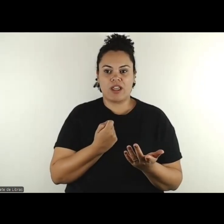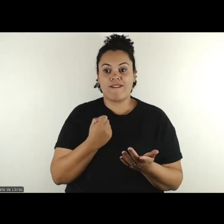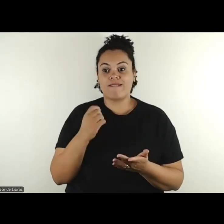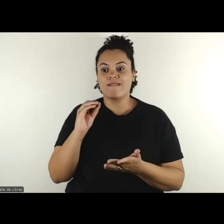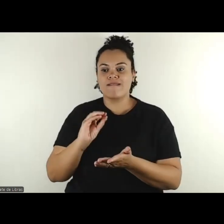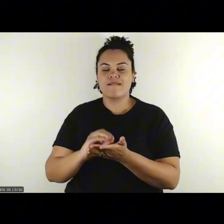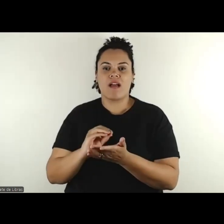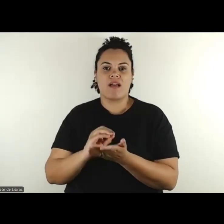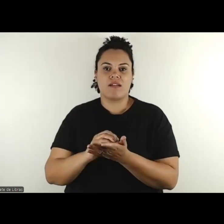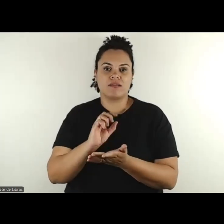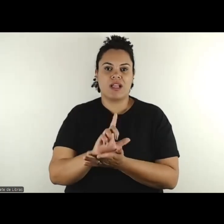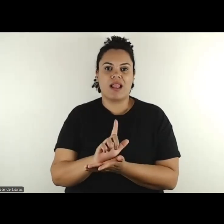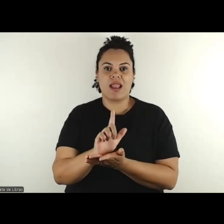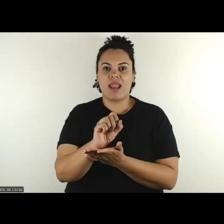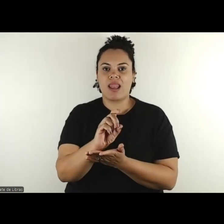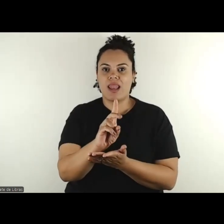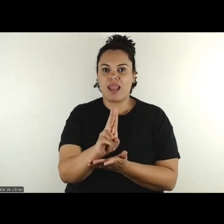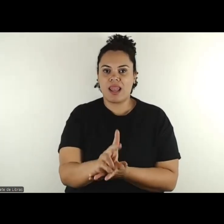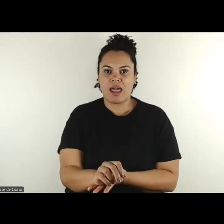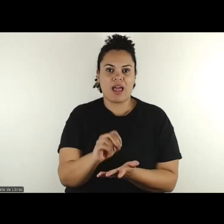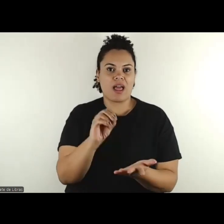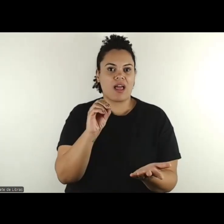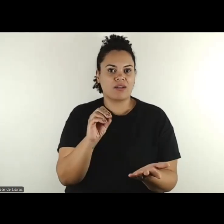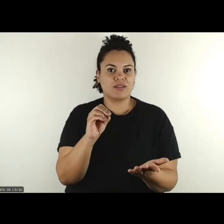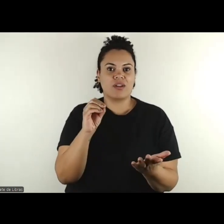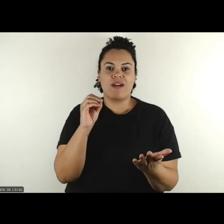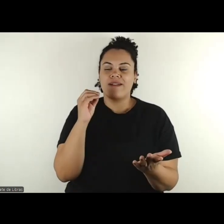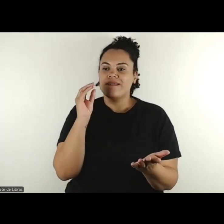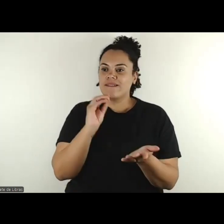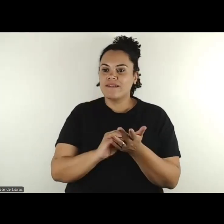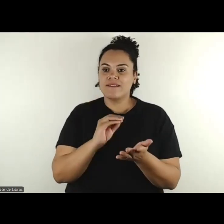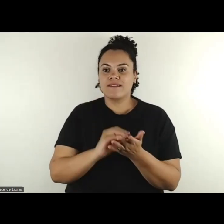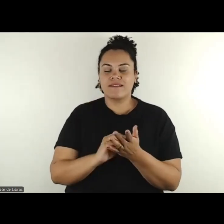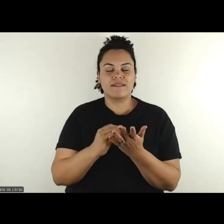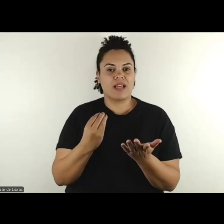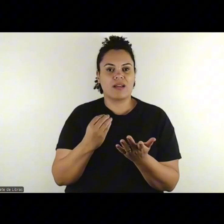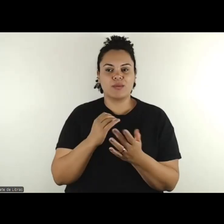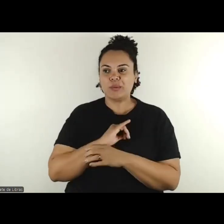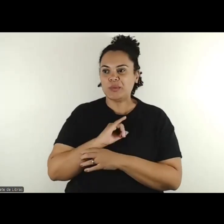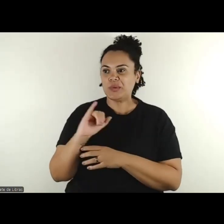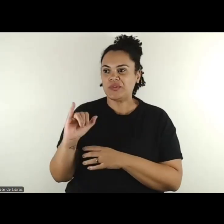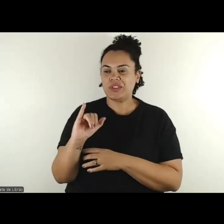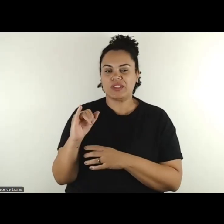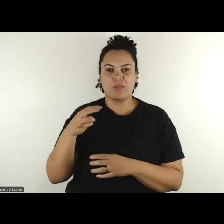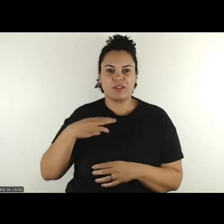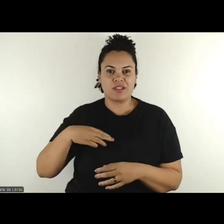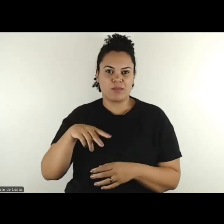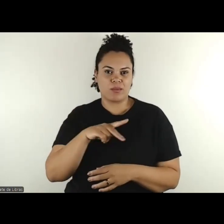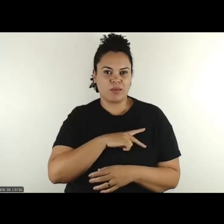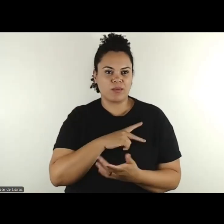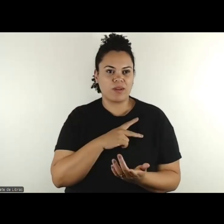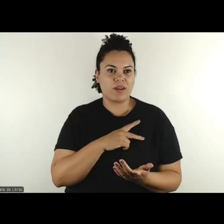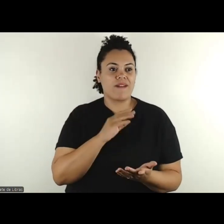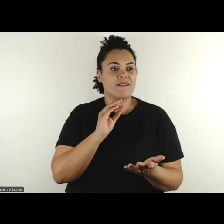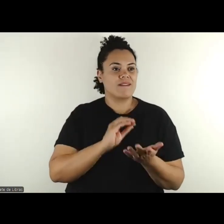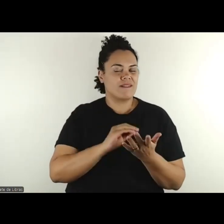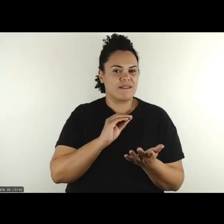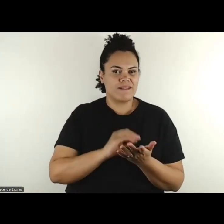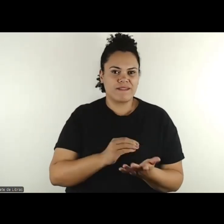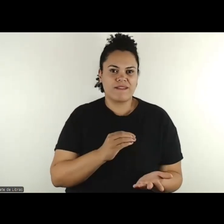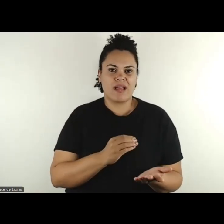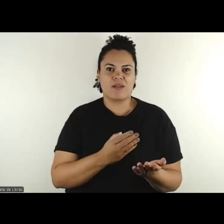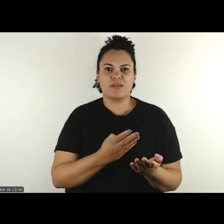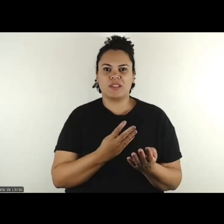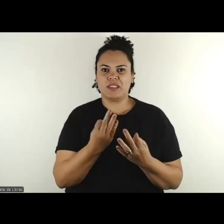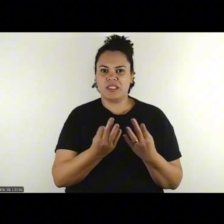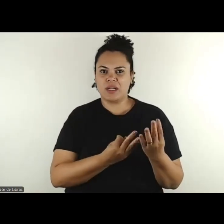médico e de comunicado ao Ministério Público. Então, são uma série de violações. Ausência de projeto terapêutico singular, violação da